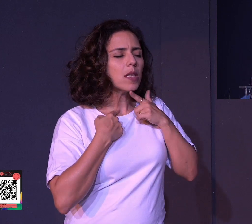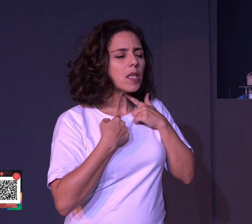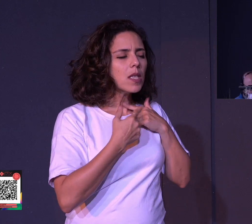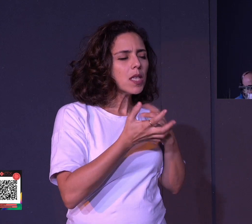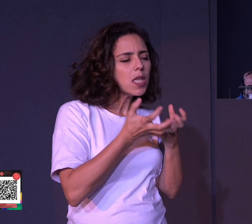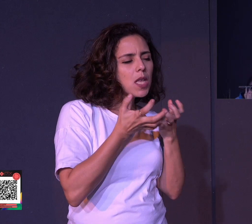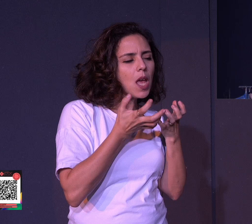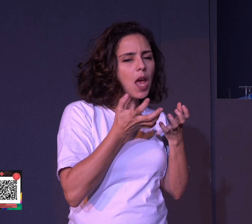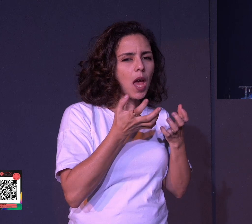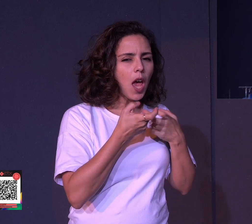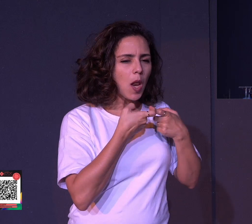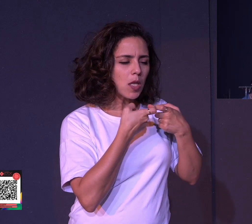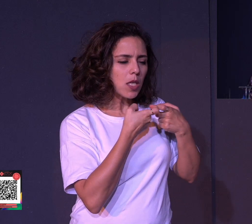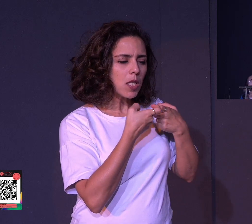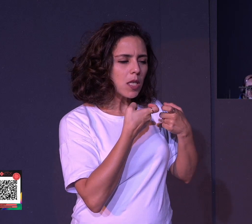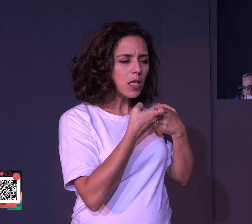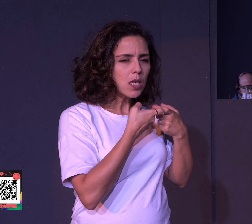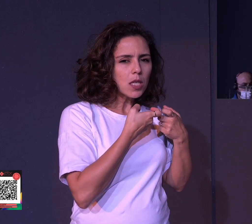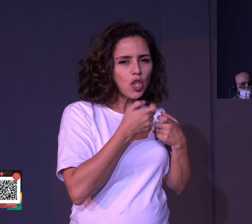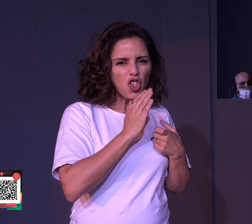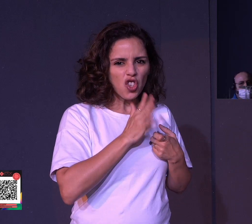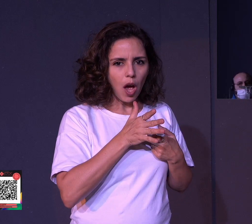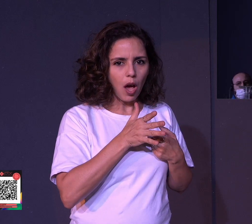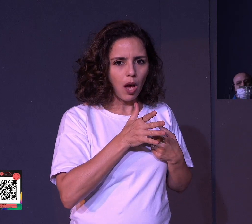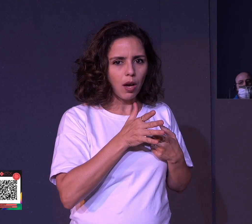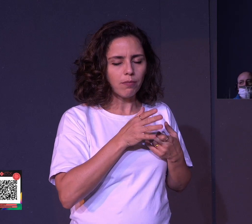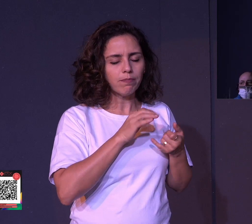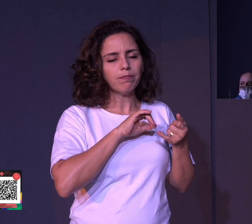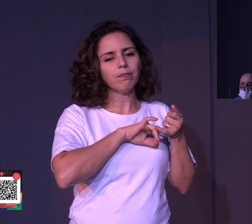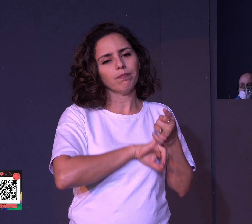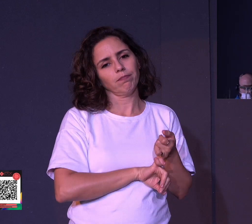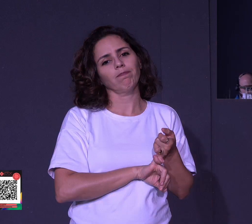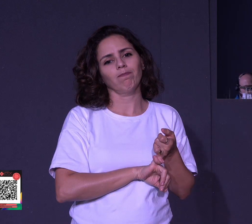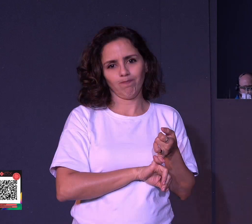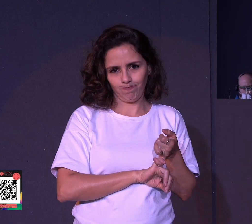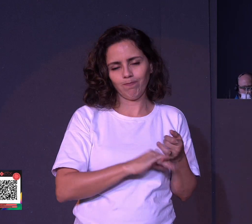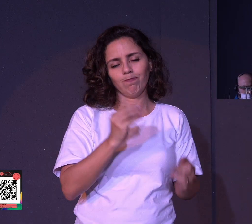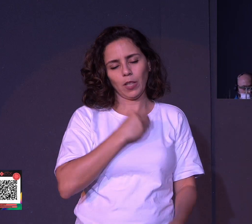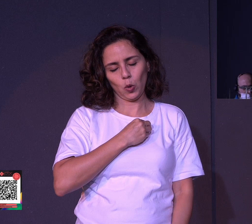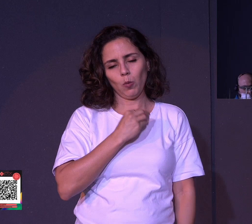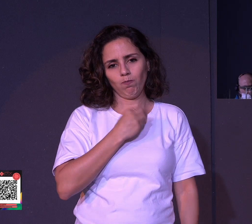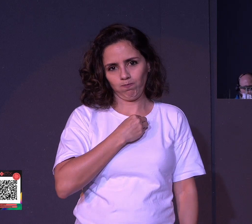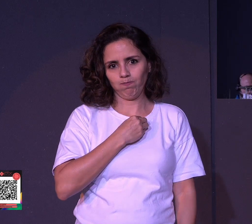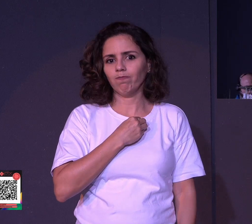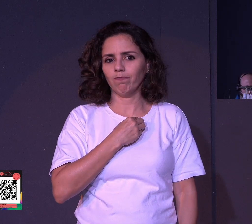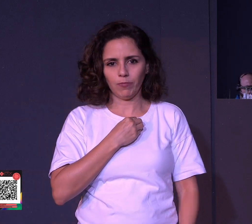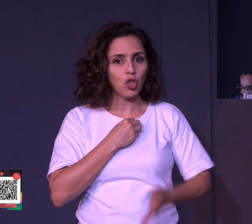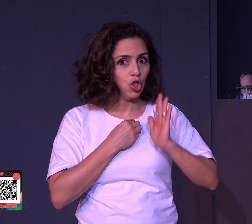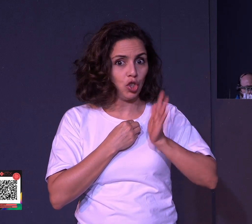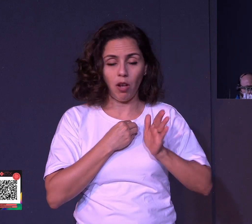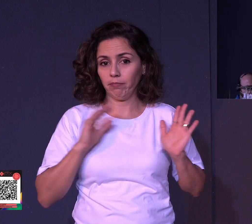para uma mulher com intenção impura já adulterou com ela. Ele é o único que